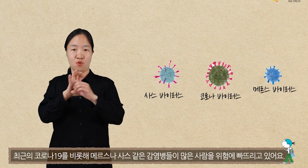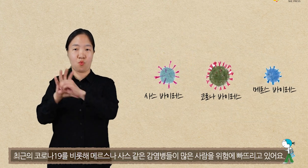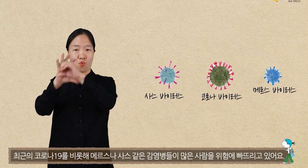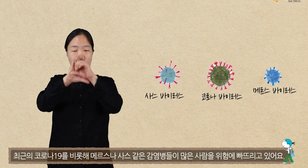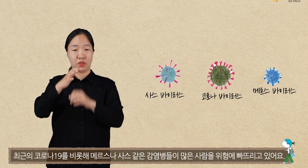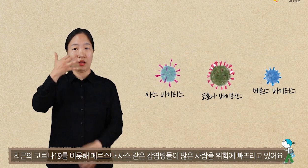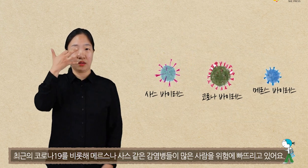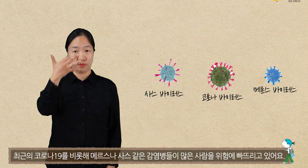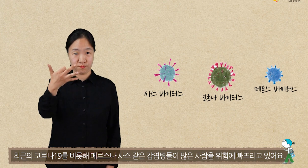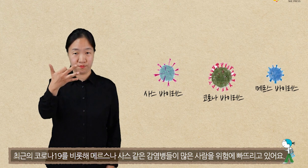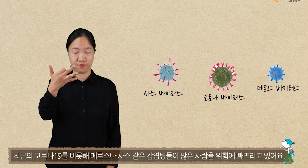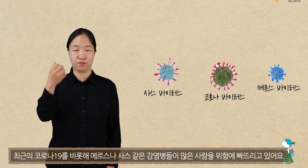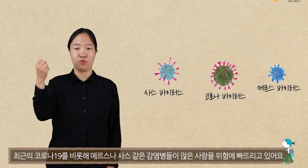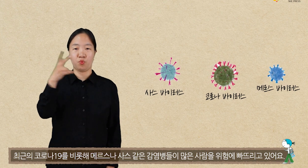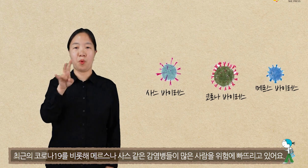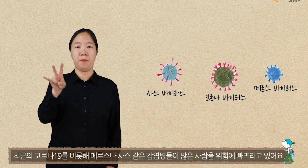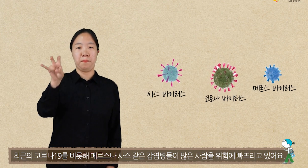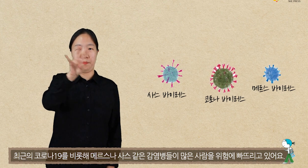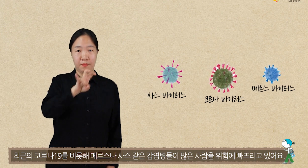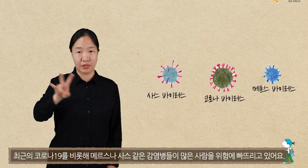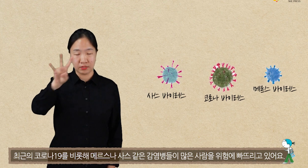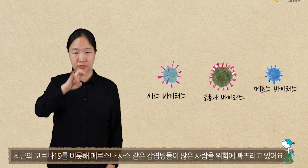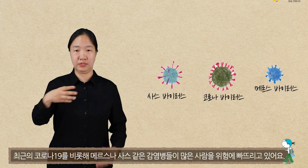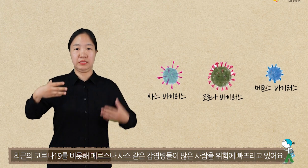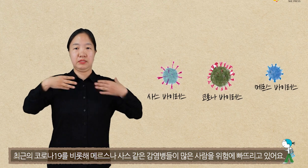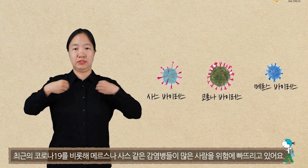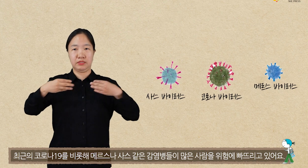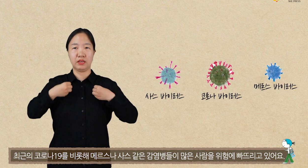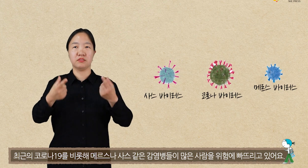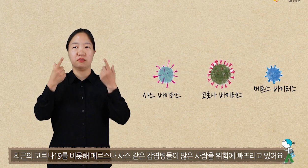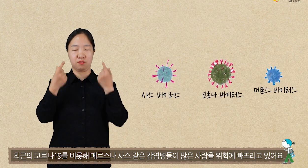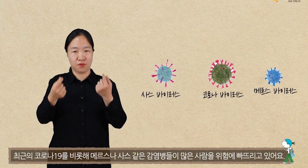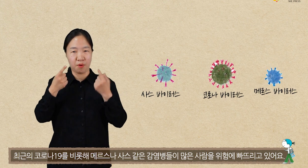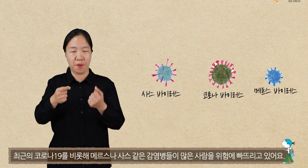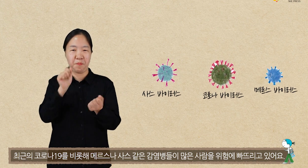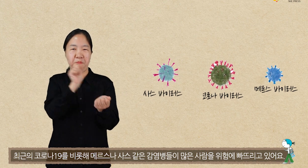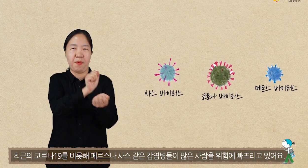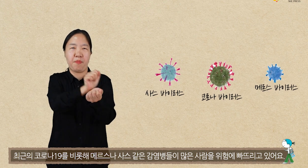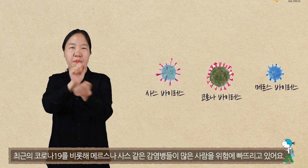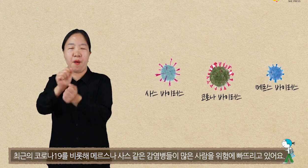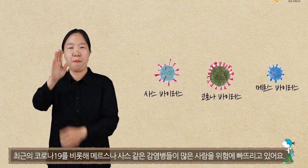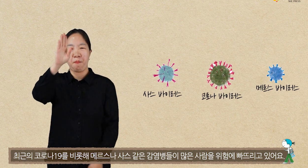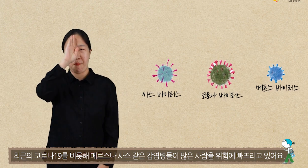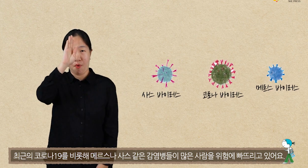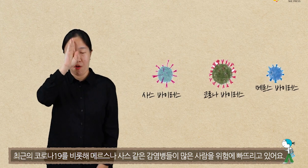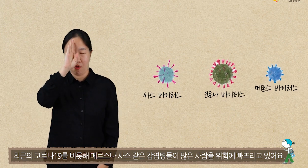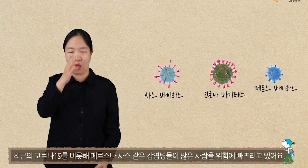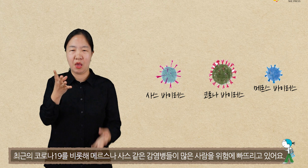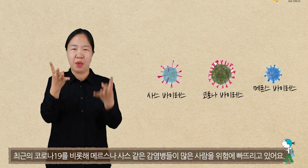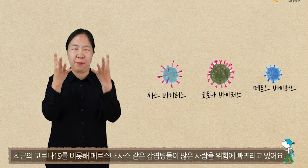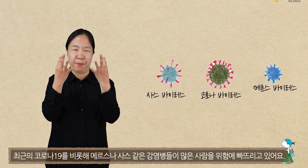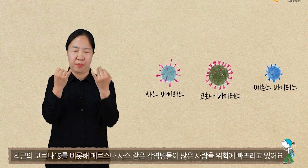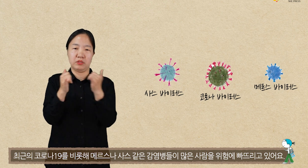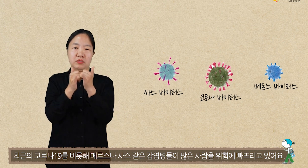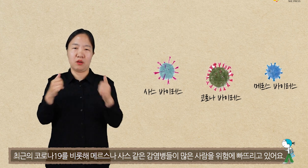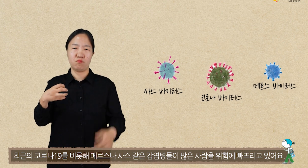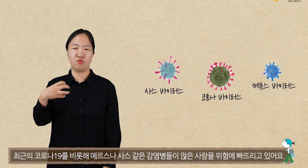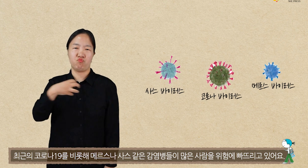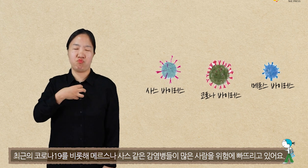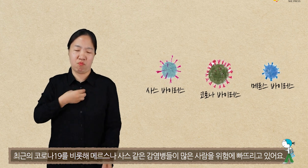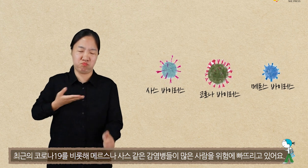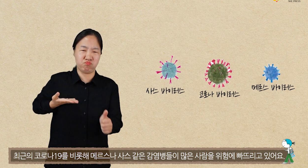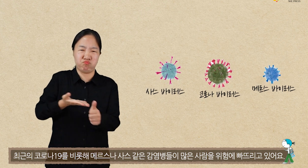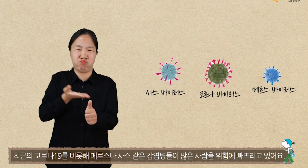최근에 코로나19를 비롯해 메르스나 사스 같은 감염병들이 많은 사람을 위험에 빠뜨리고